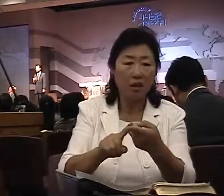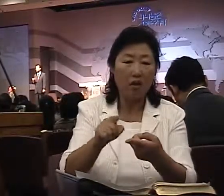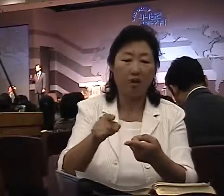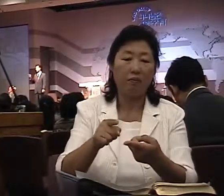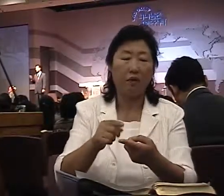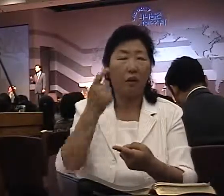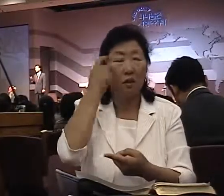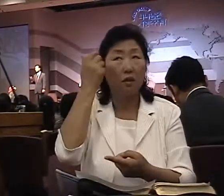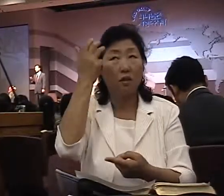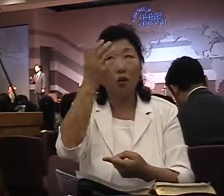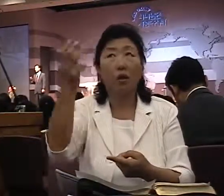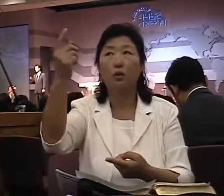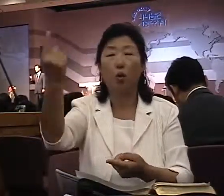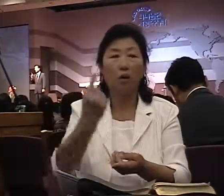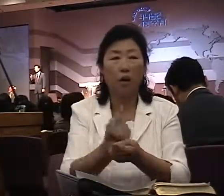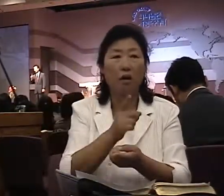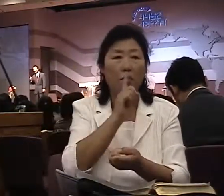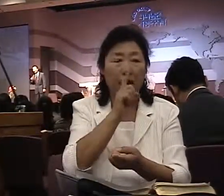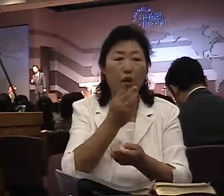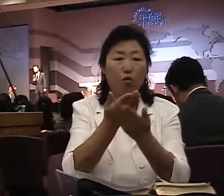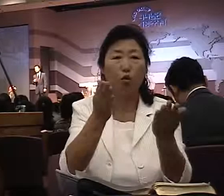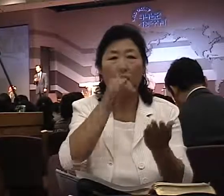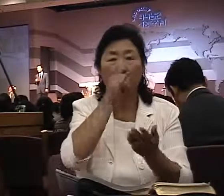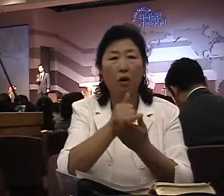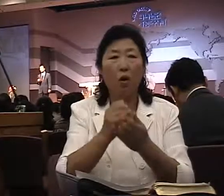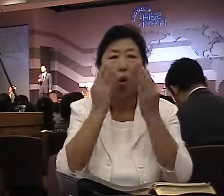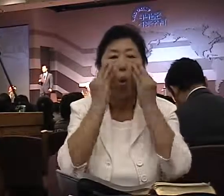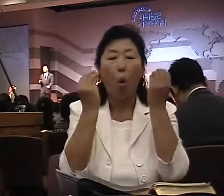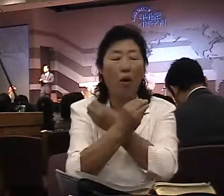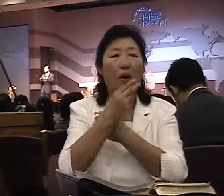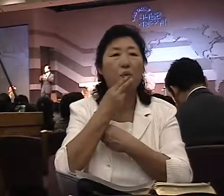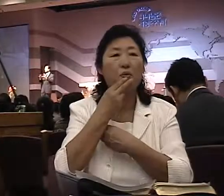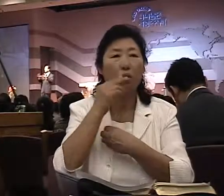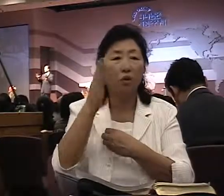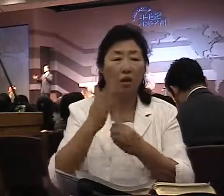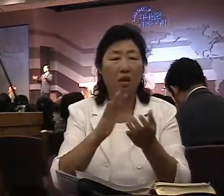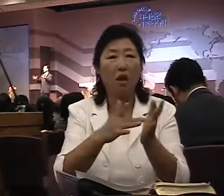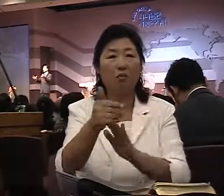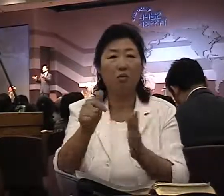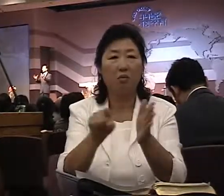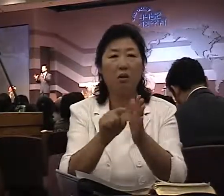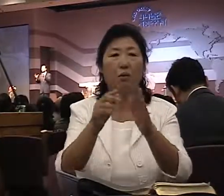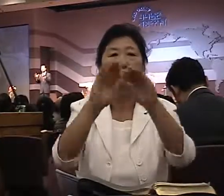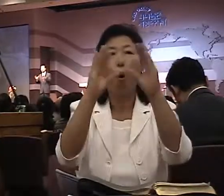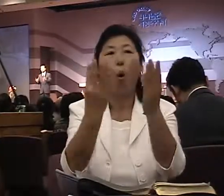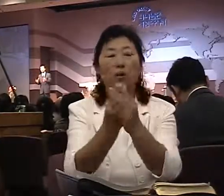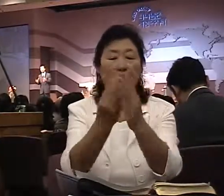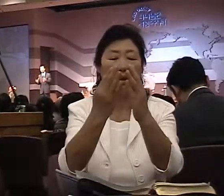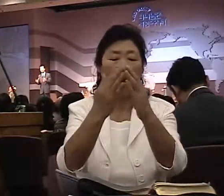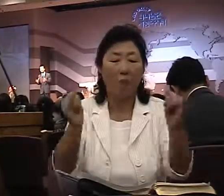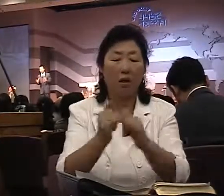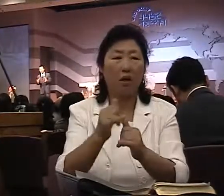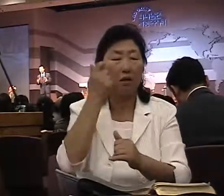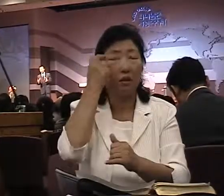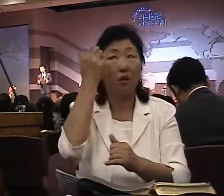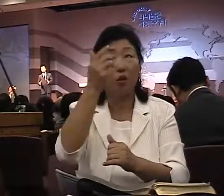것을 말씀해 주십니다. 근데 오해가 없어야 돼요. 예수 믿는 모든 사람들에게 성령이 임하셨지만,